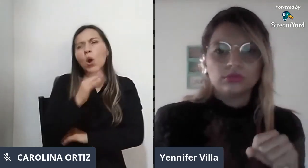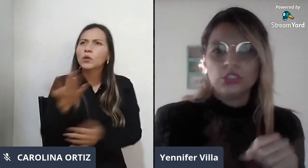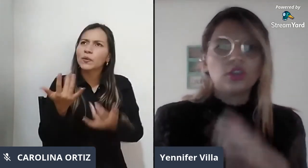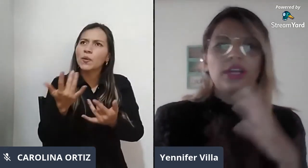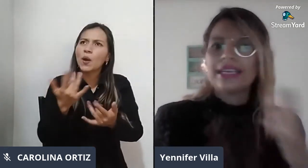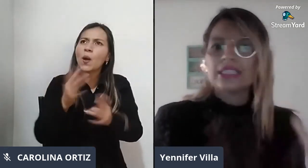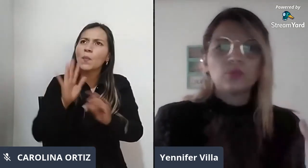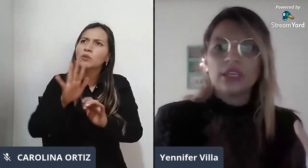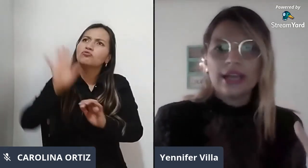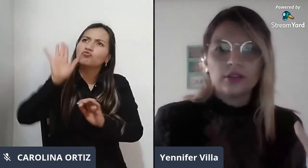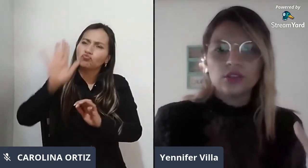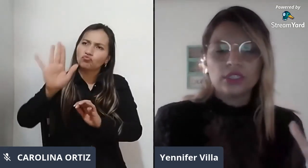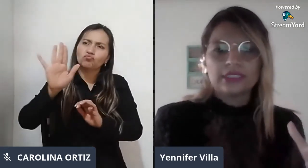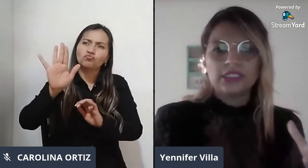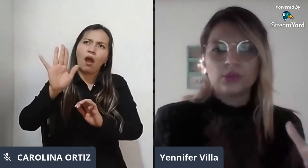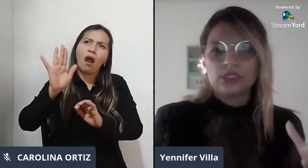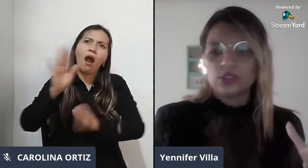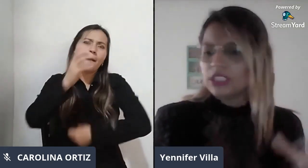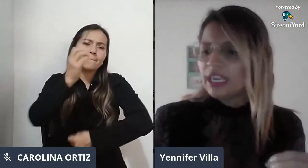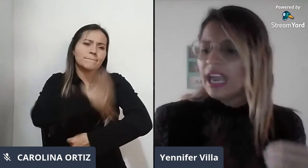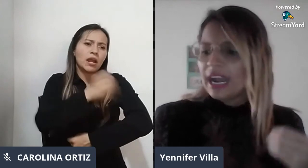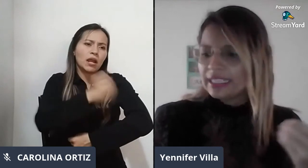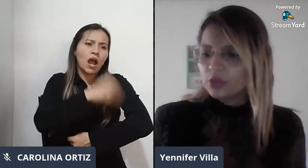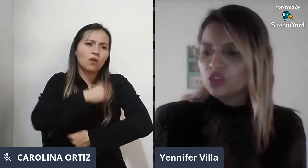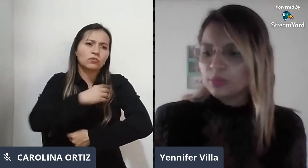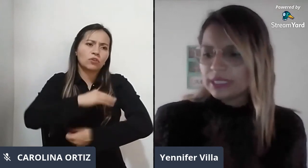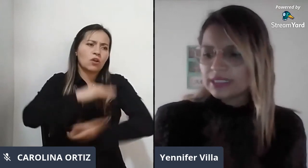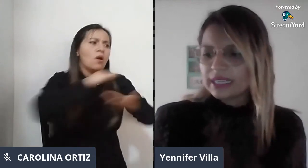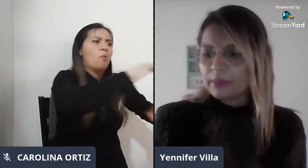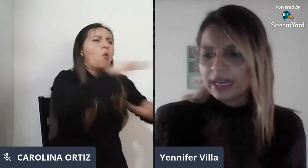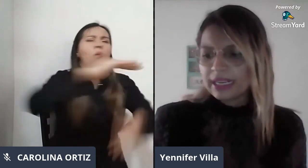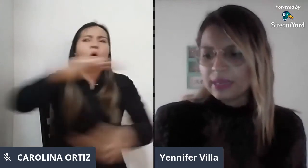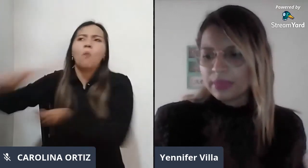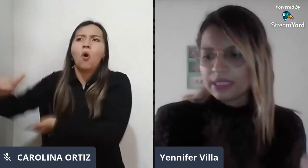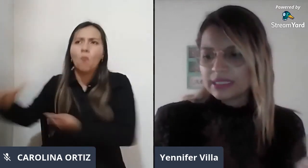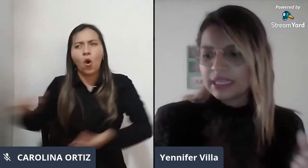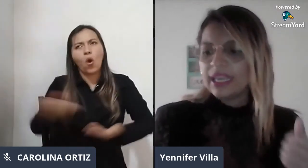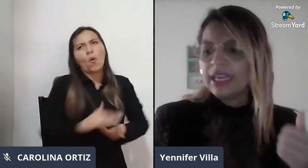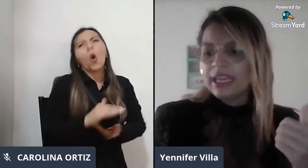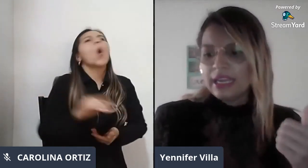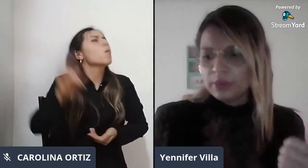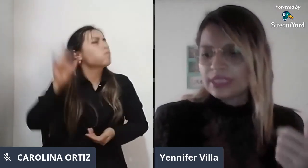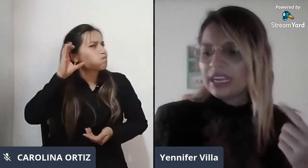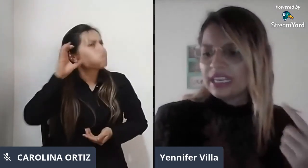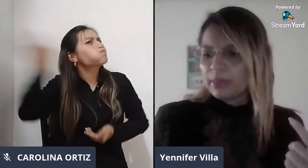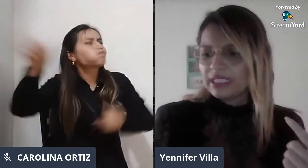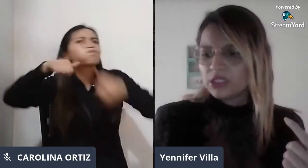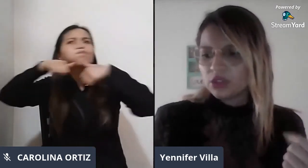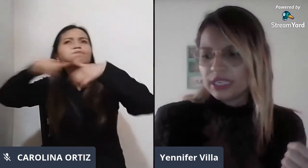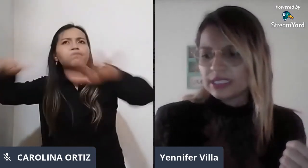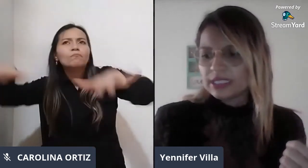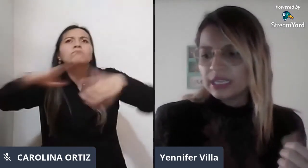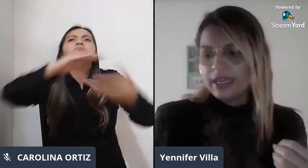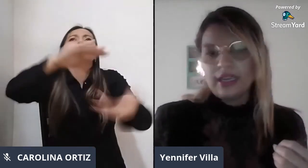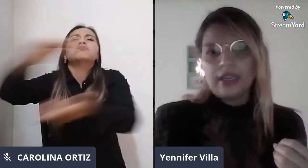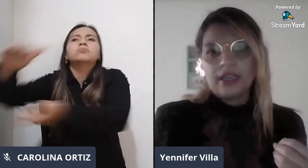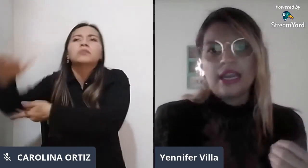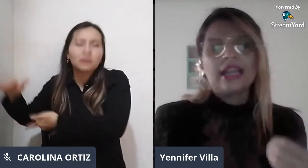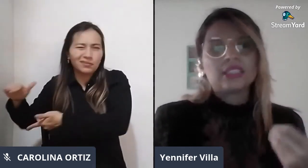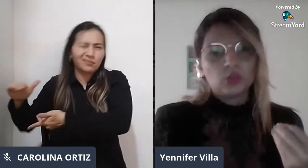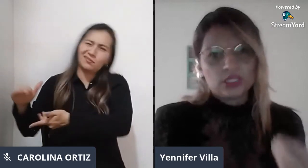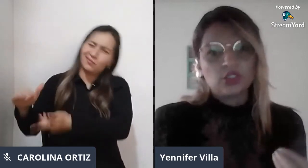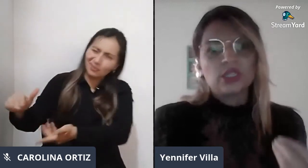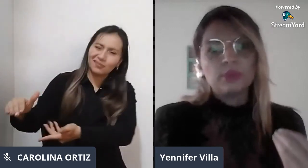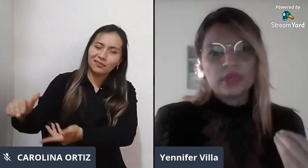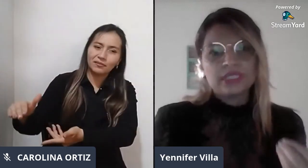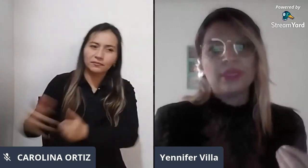llegando. Y yo creo que hay que ser muy claros con esta situación y aquí anuncio mi tercera marca, además de la universidad y la marginación, y es